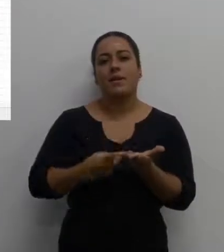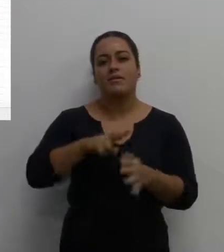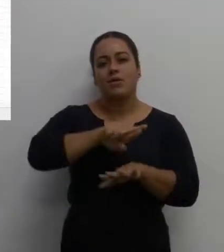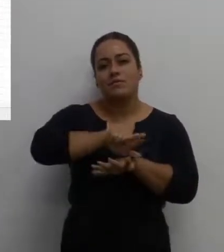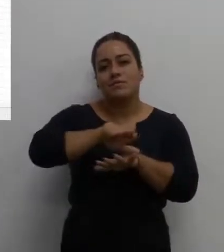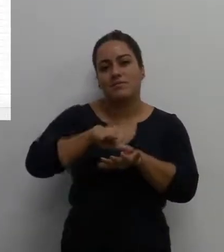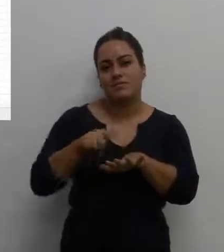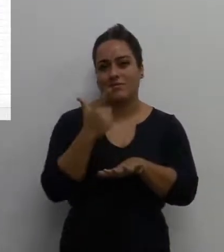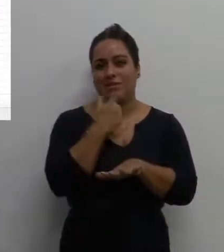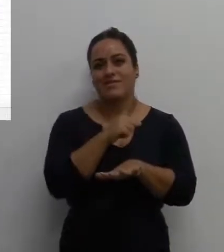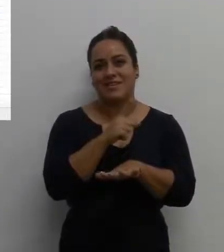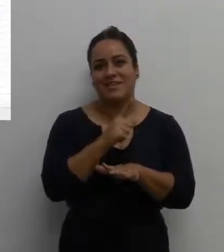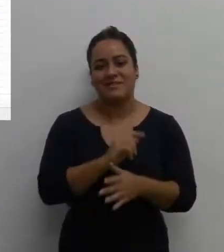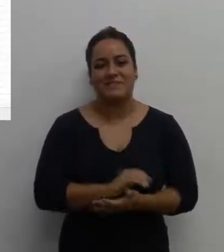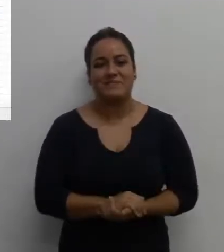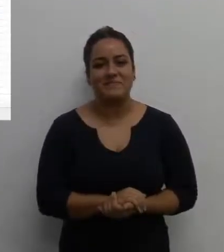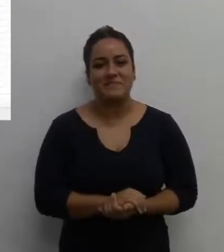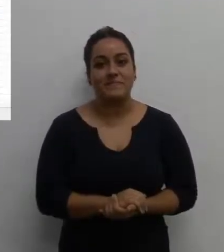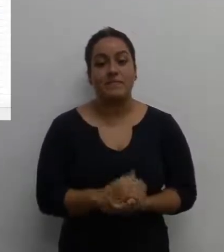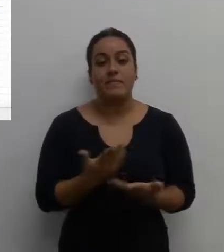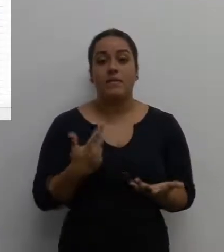série de interpretações.